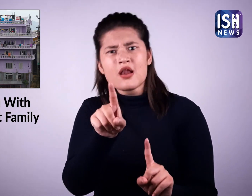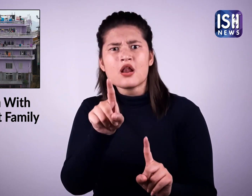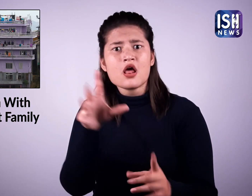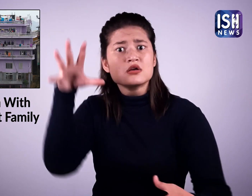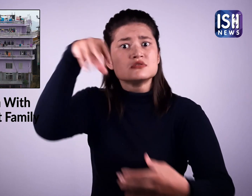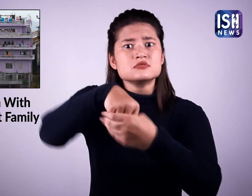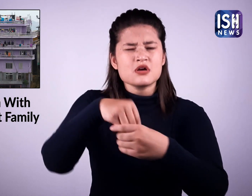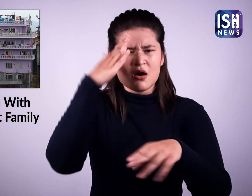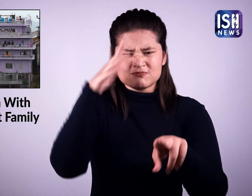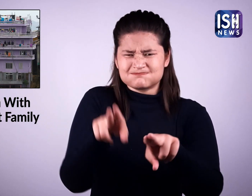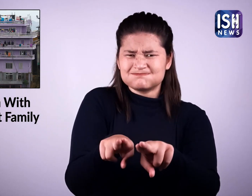है